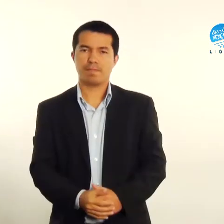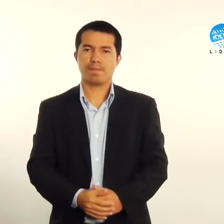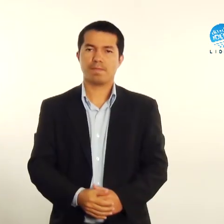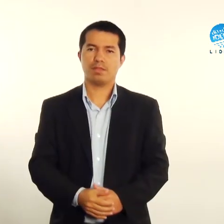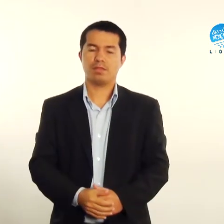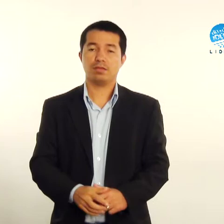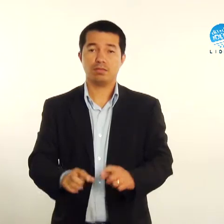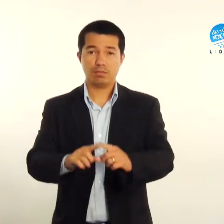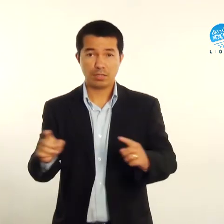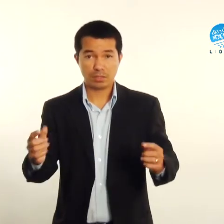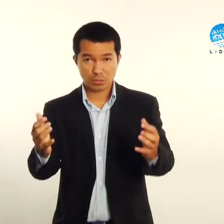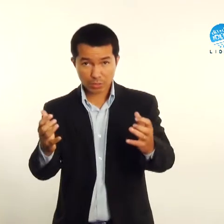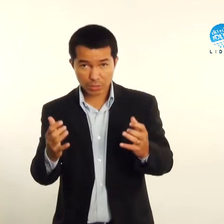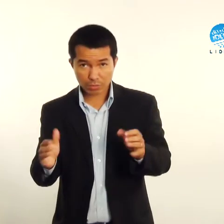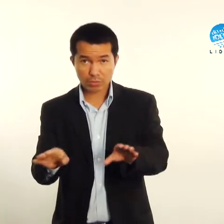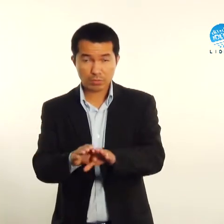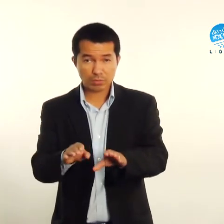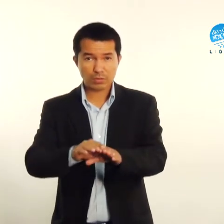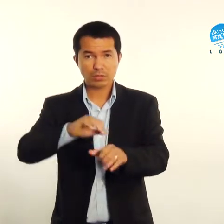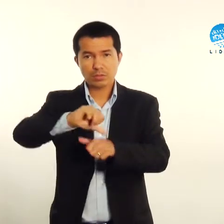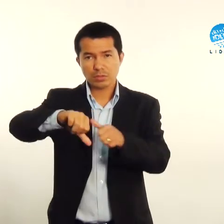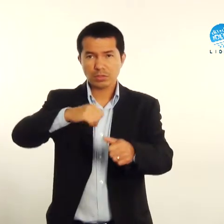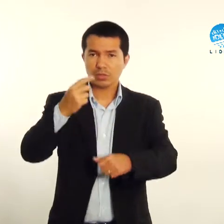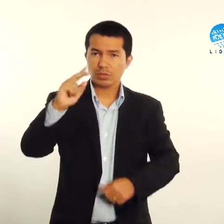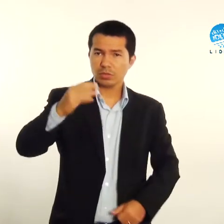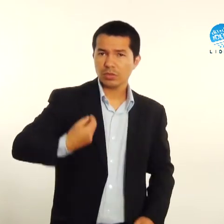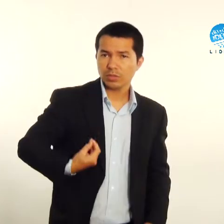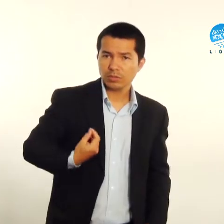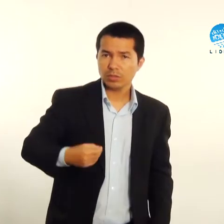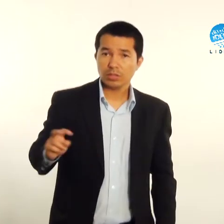isso. Mas eu vou tratar a tua vida